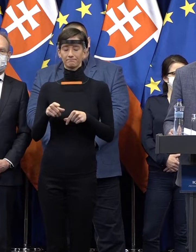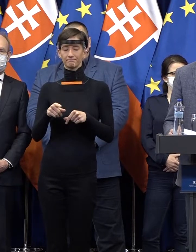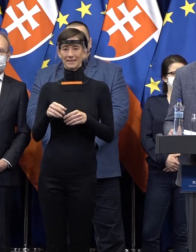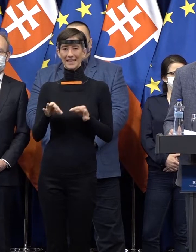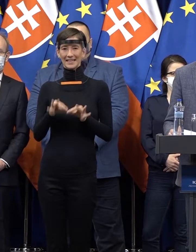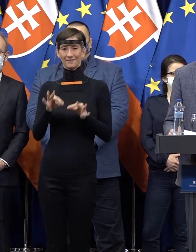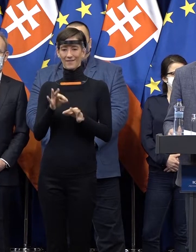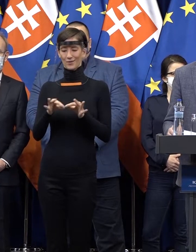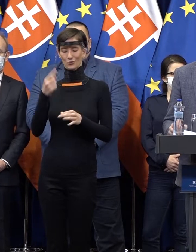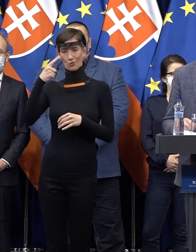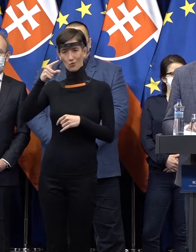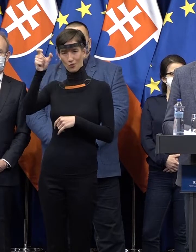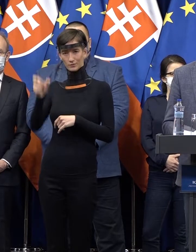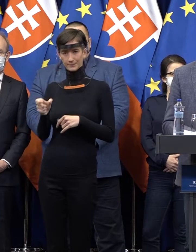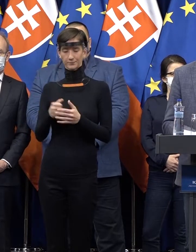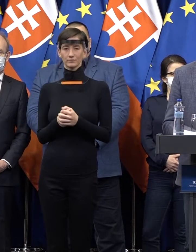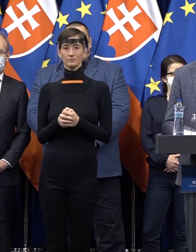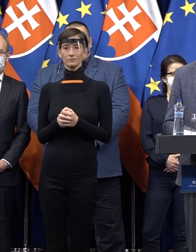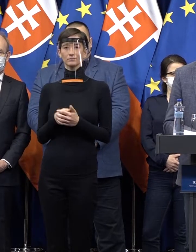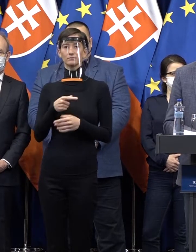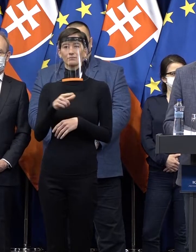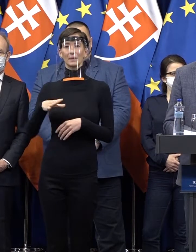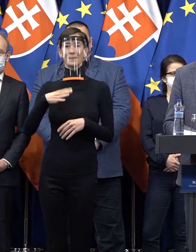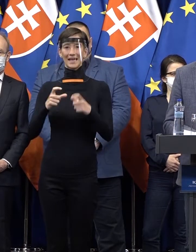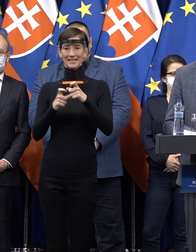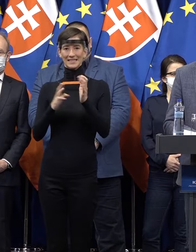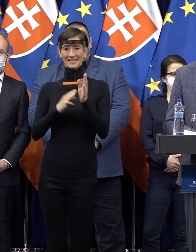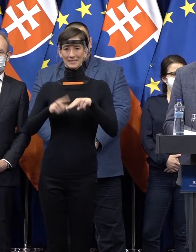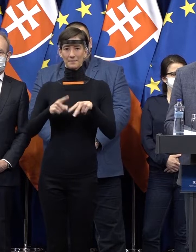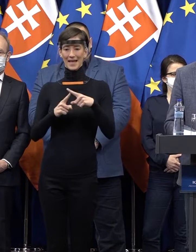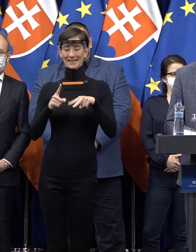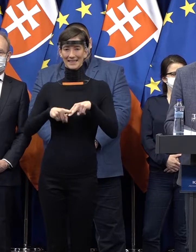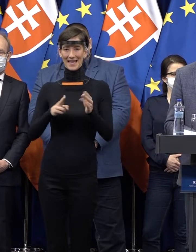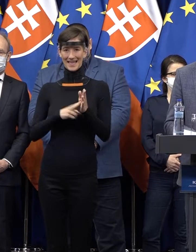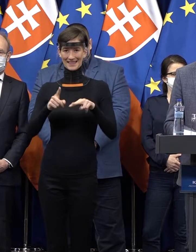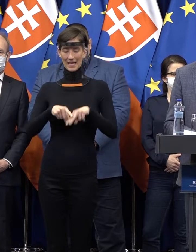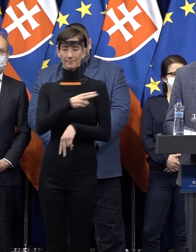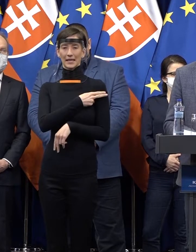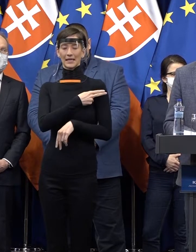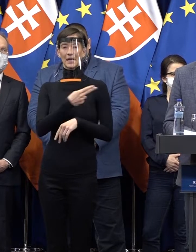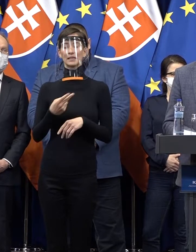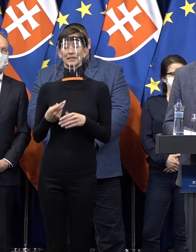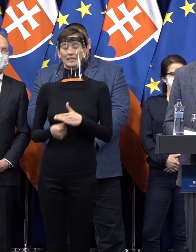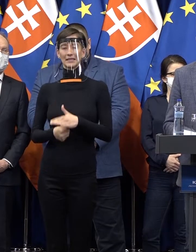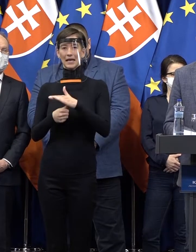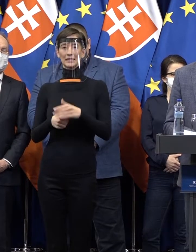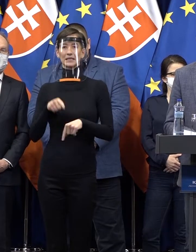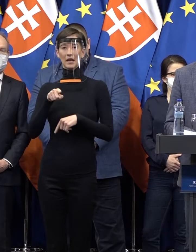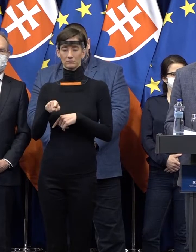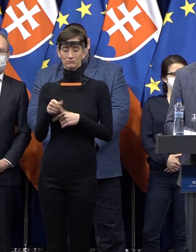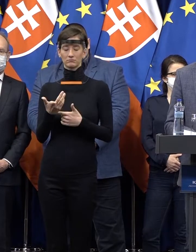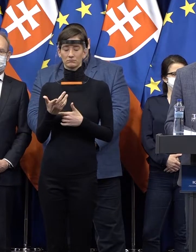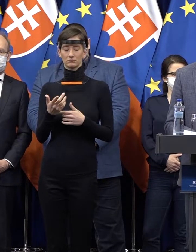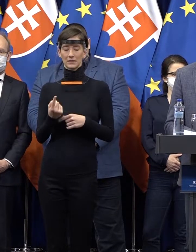zdravotníctvo, pán Smatana, generálny riaditeľ Inštitútu zdravotnej politiky, pán doktor